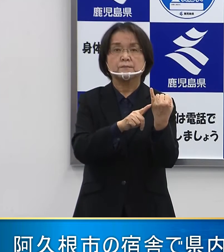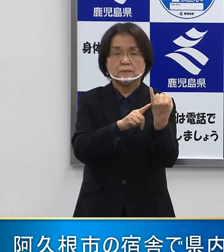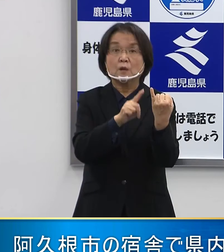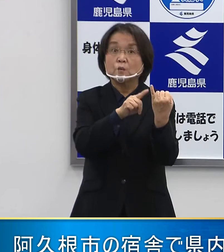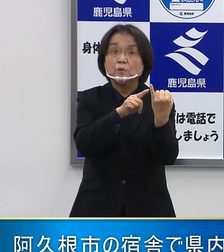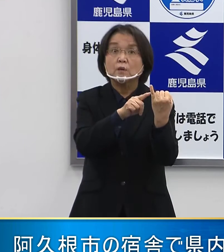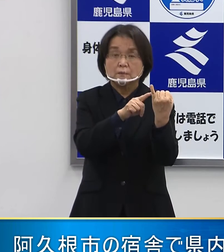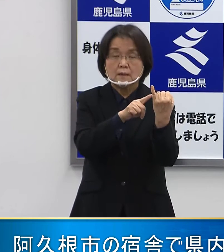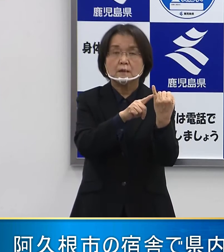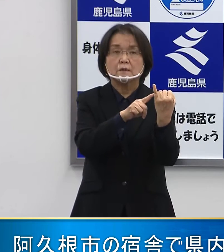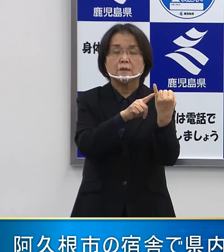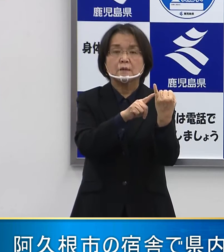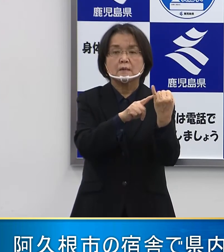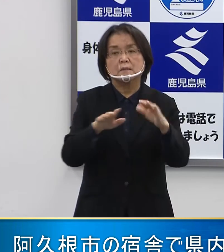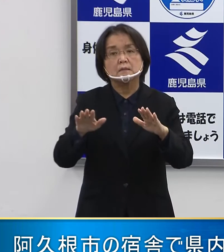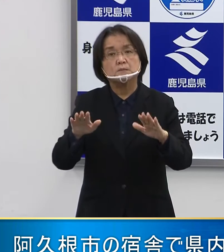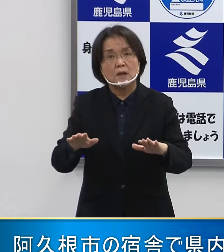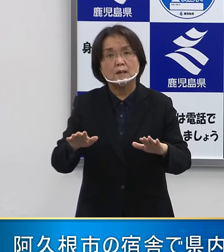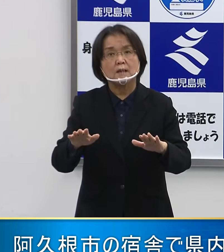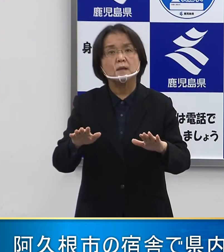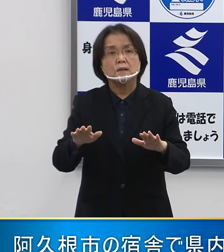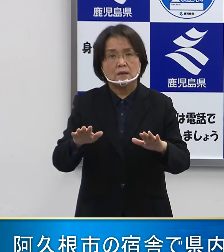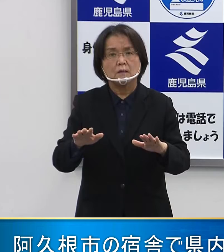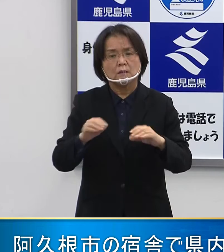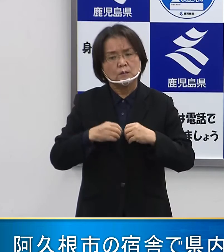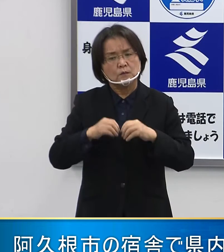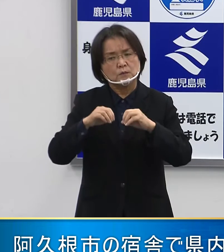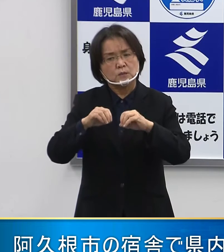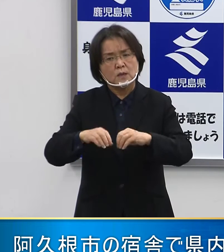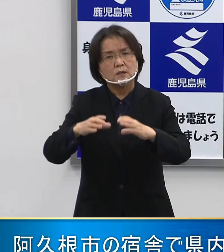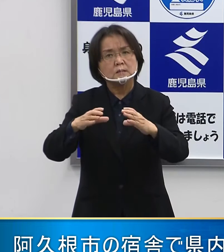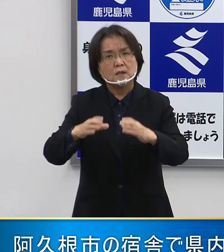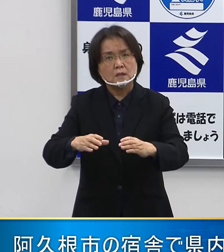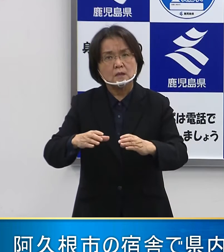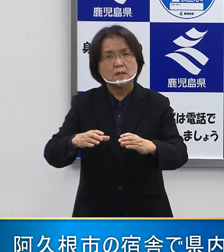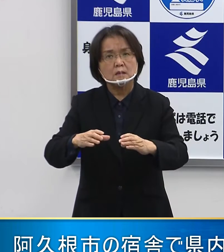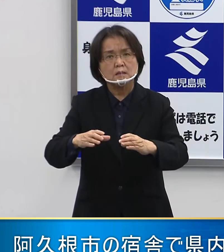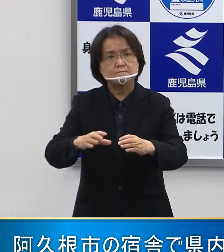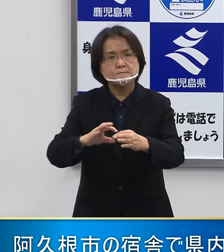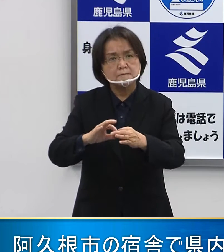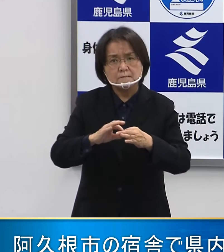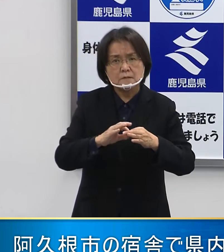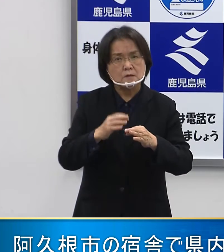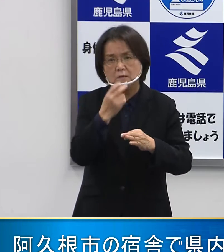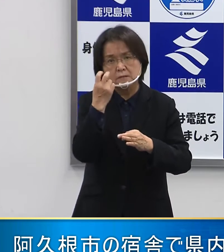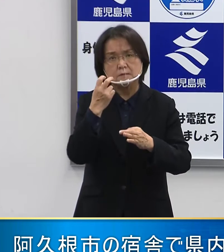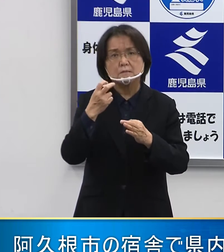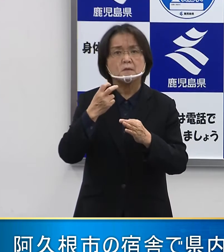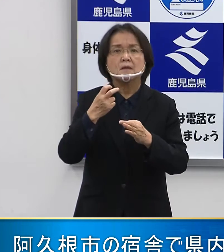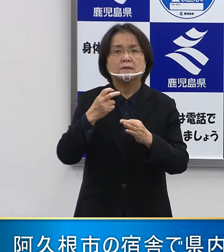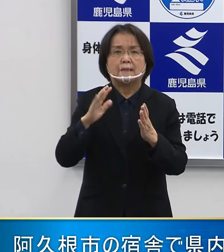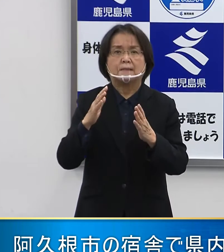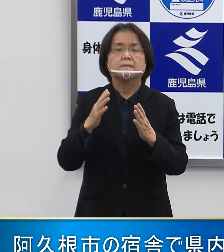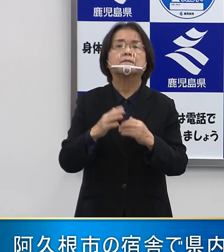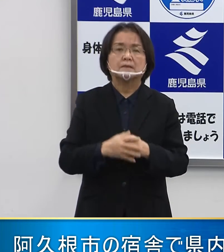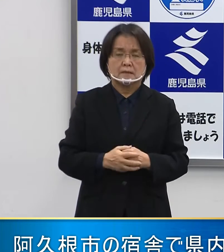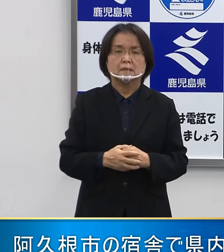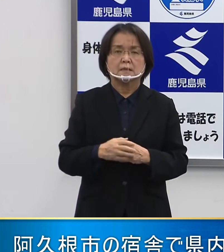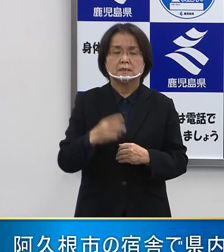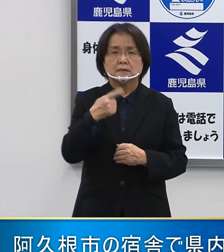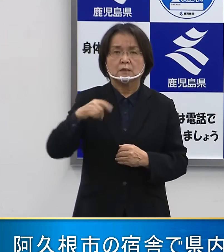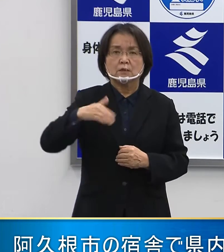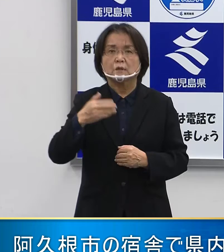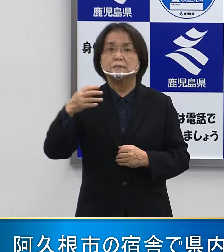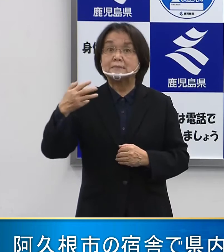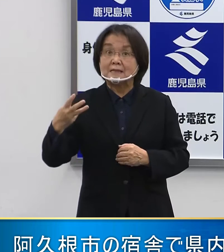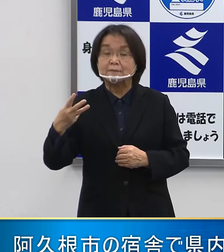この方については現時点では暮らせた私の関連は確認されておりません1463連盟